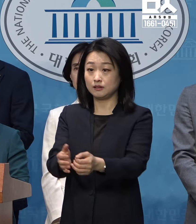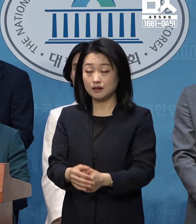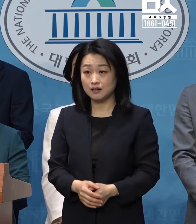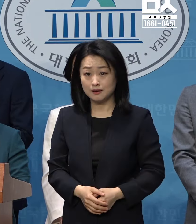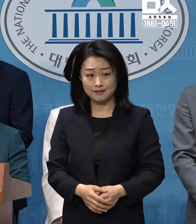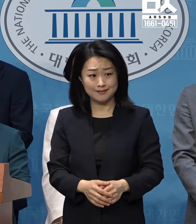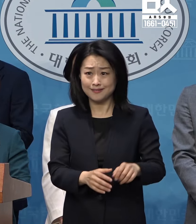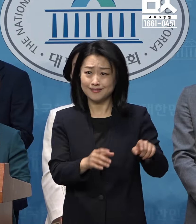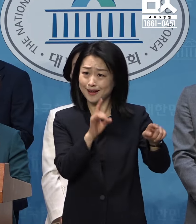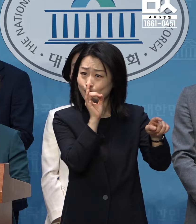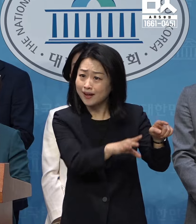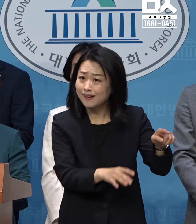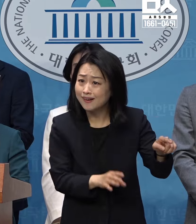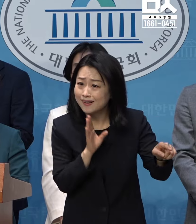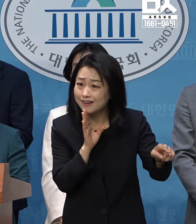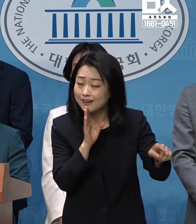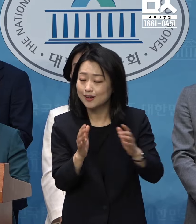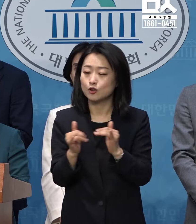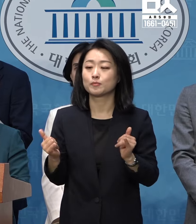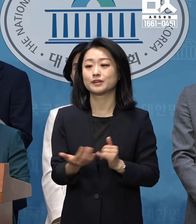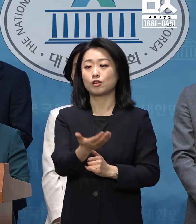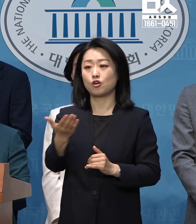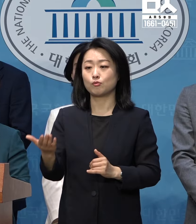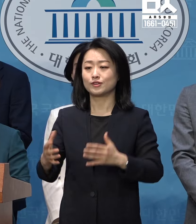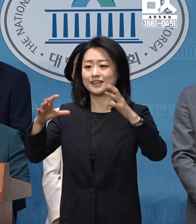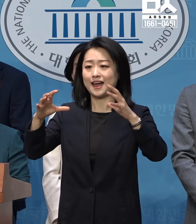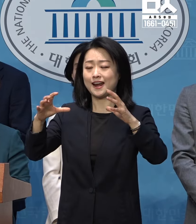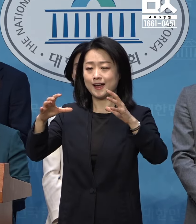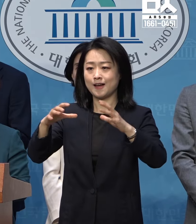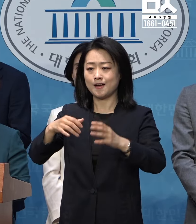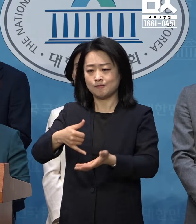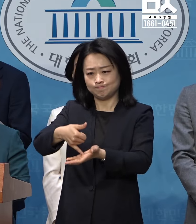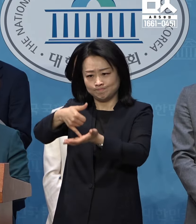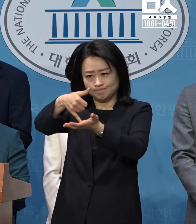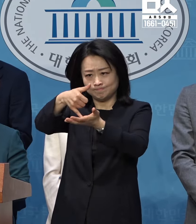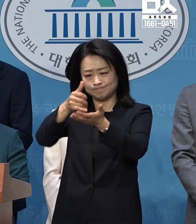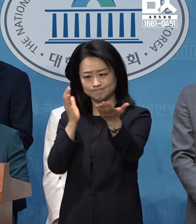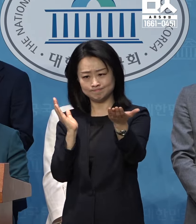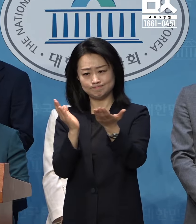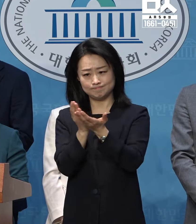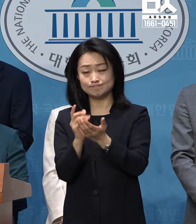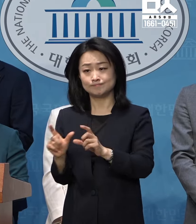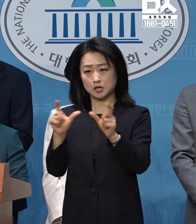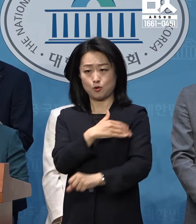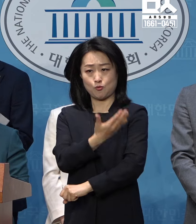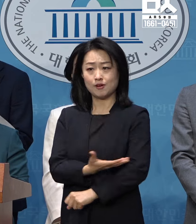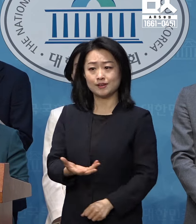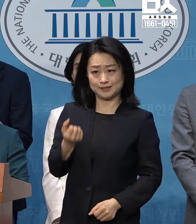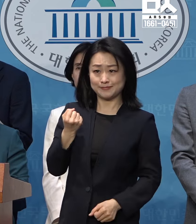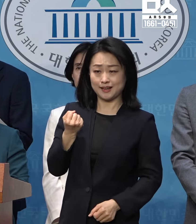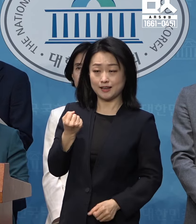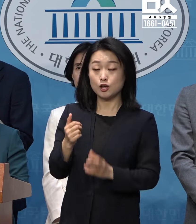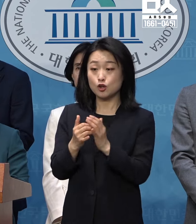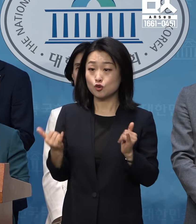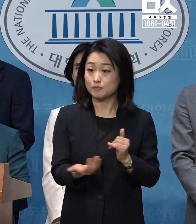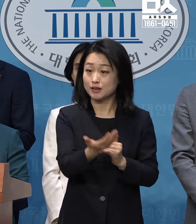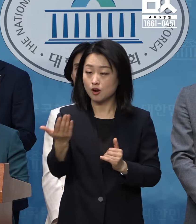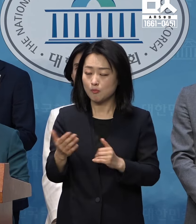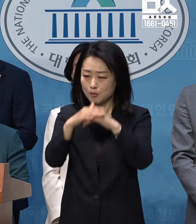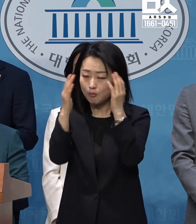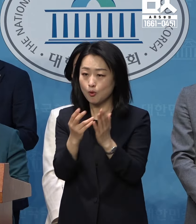일입니다. 우리 국민은 국격에 맞는 삶을 살 자격이 충분히 있습니다. 전 국민